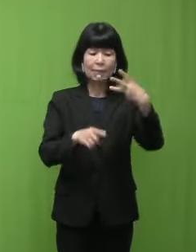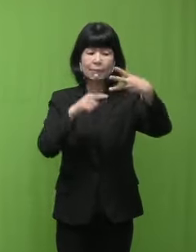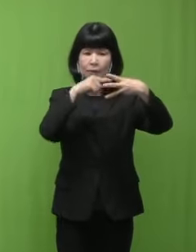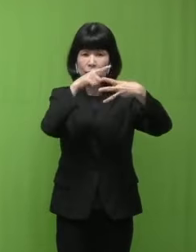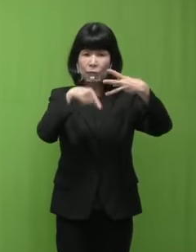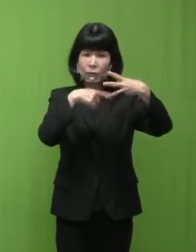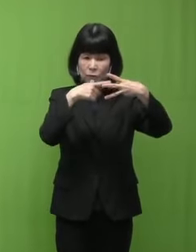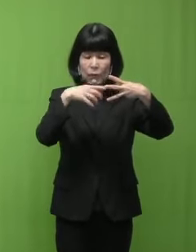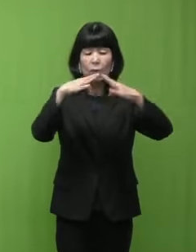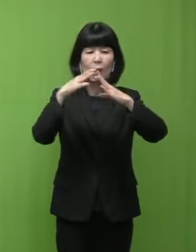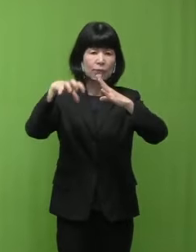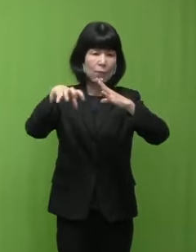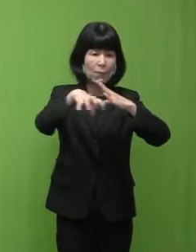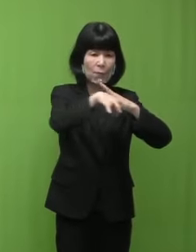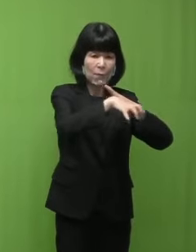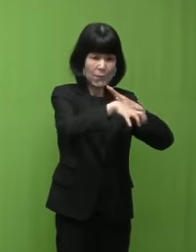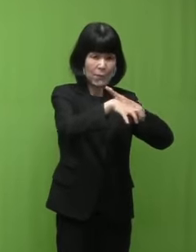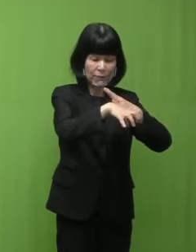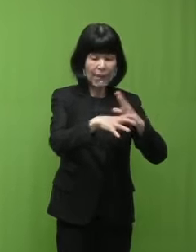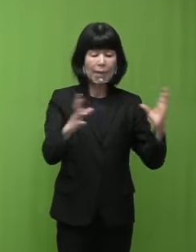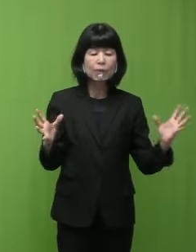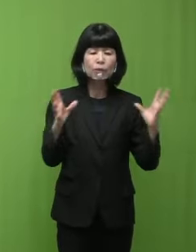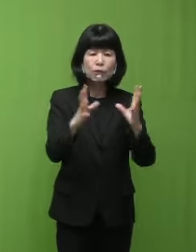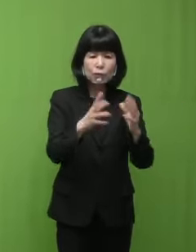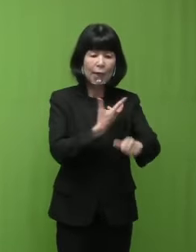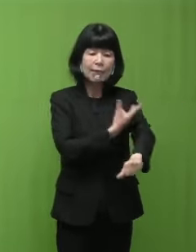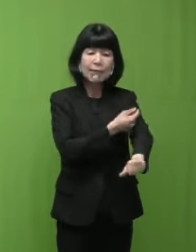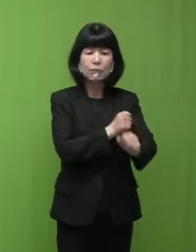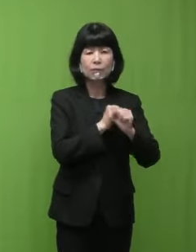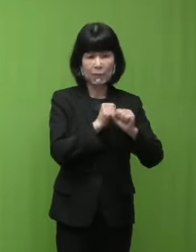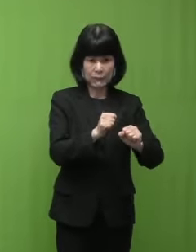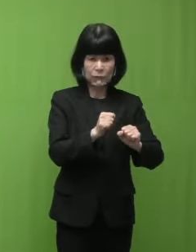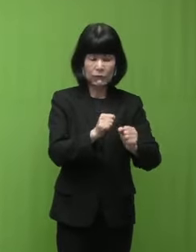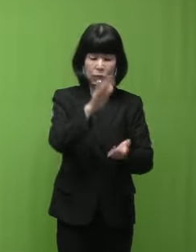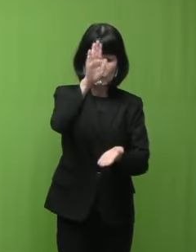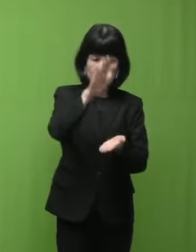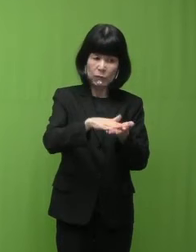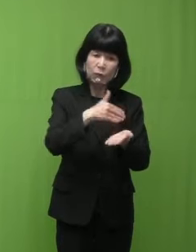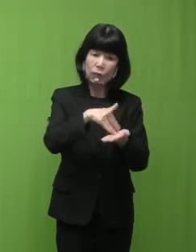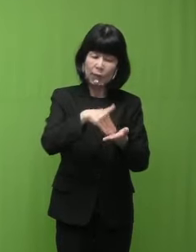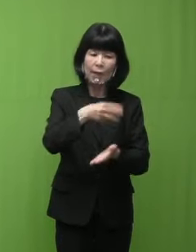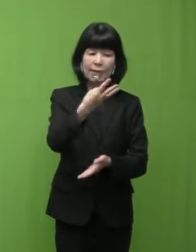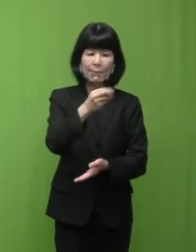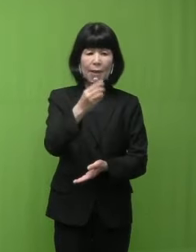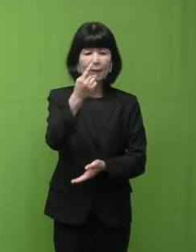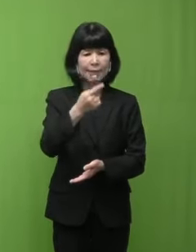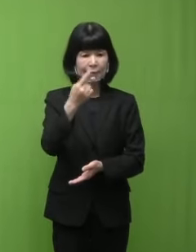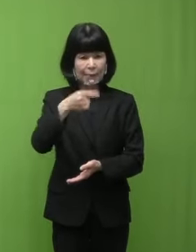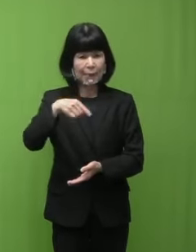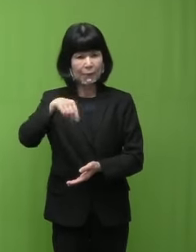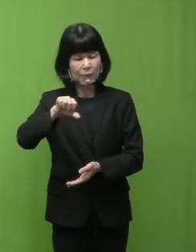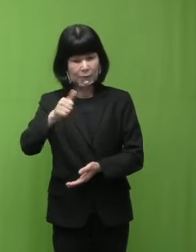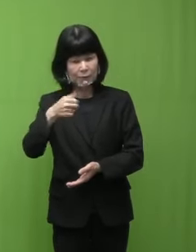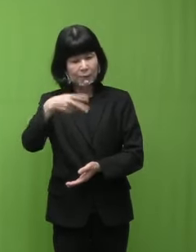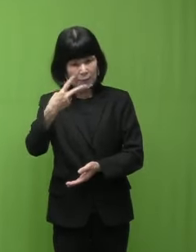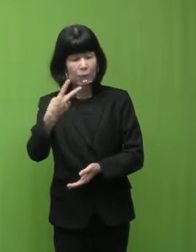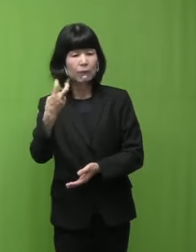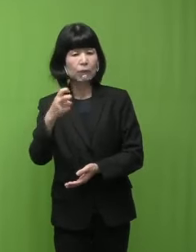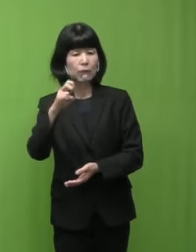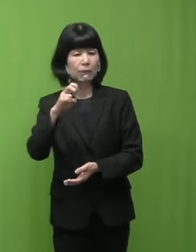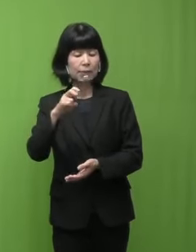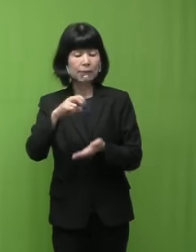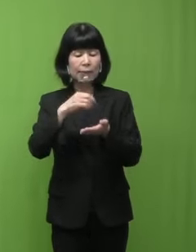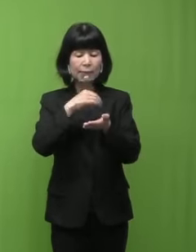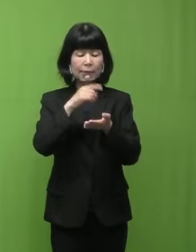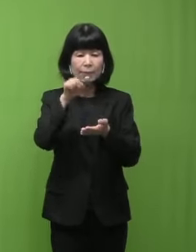通り会場で集団接種を行います合計3万一線に120回分の摂取を予定を